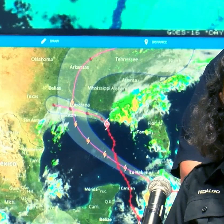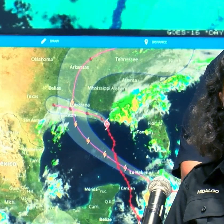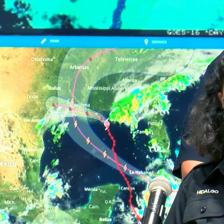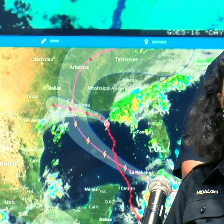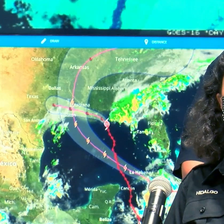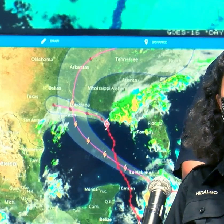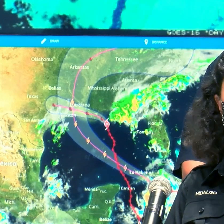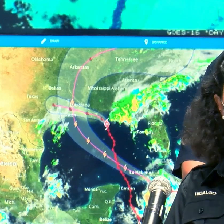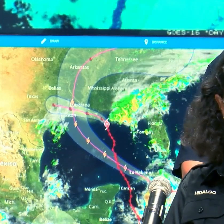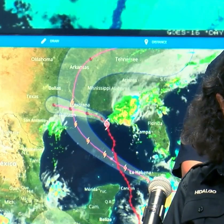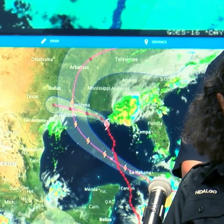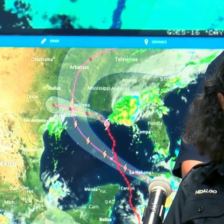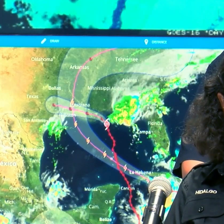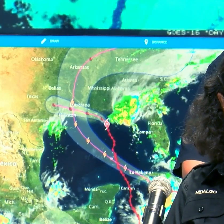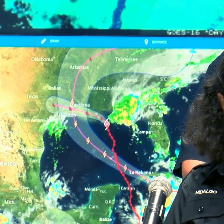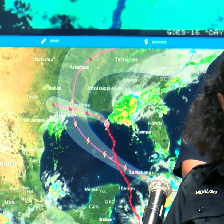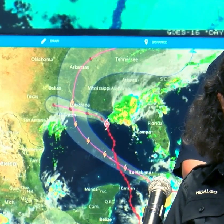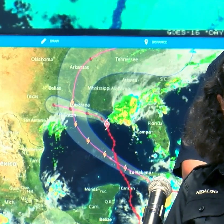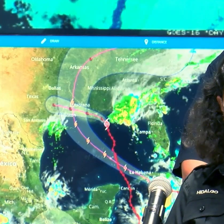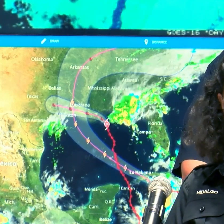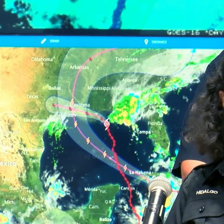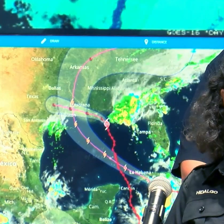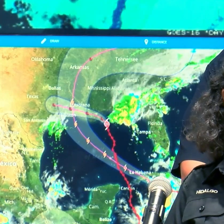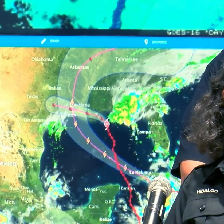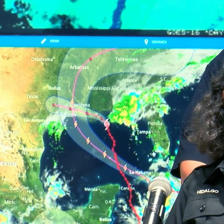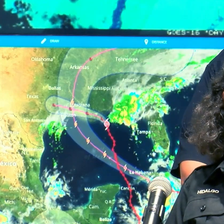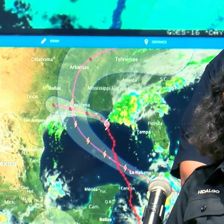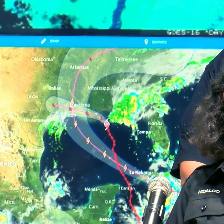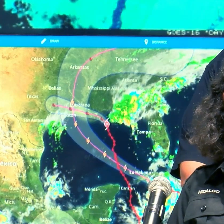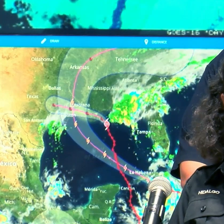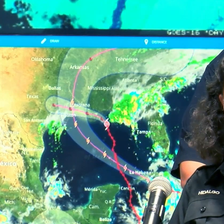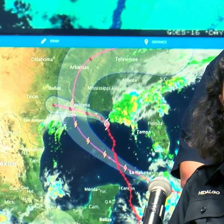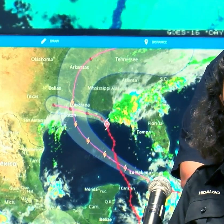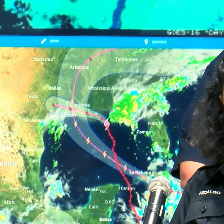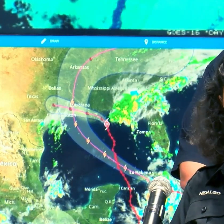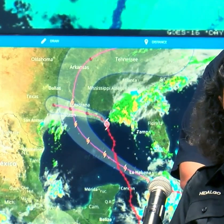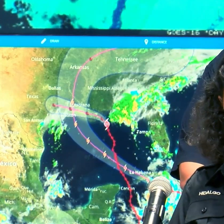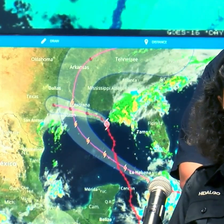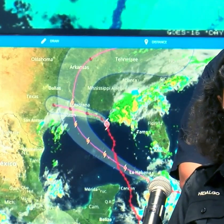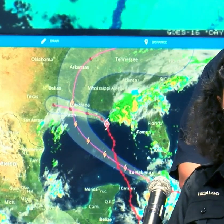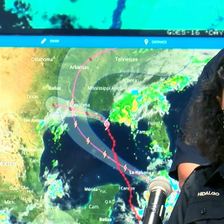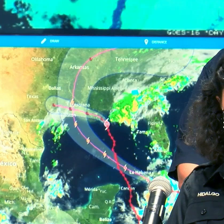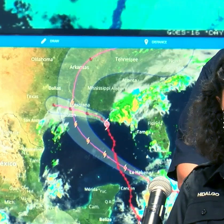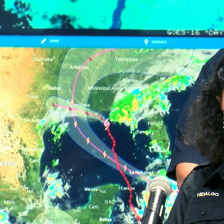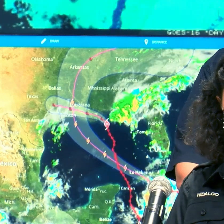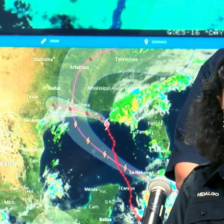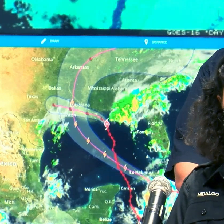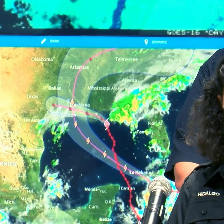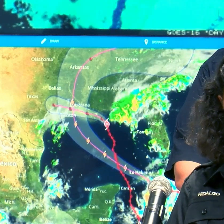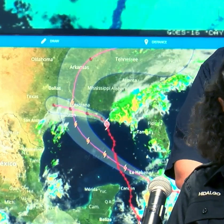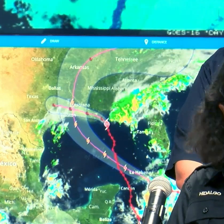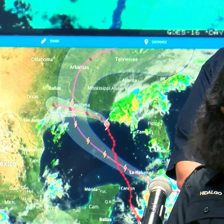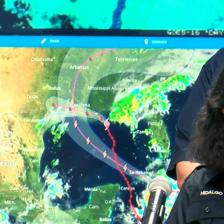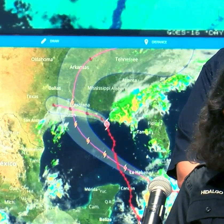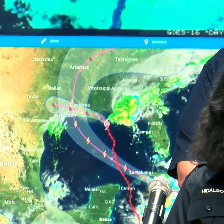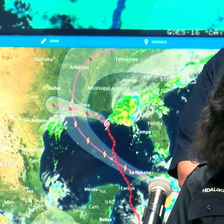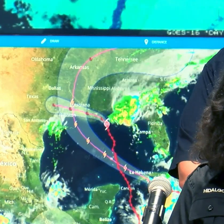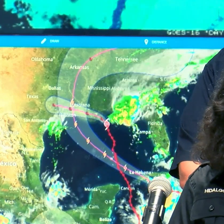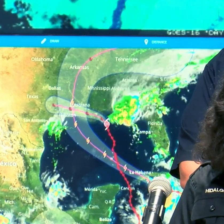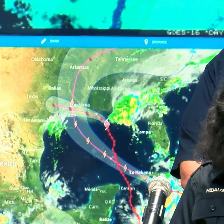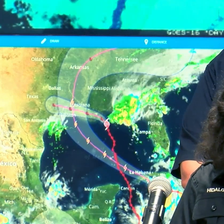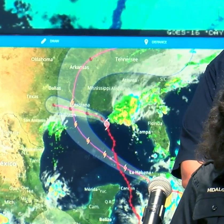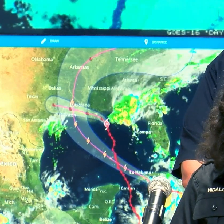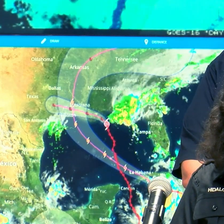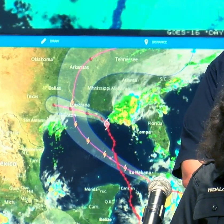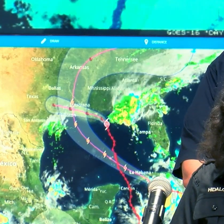CDC, con FEMA, para estar listos para hacer refugios en el tiempo de COVID. También